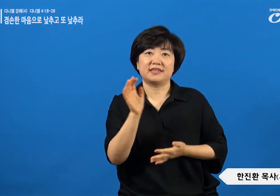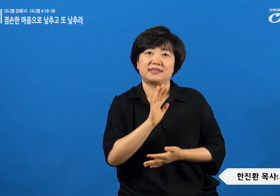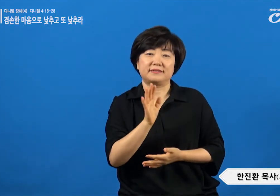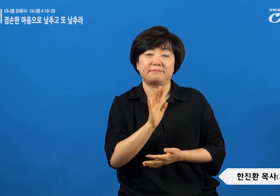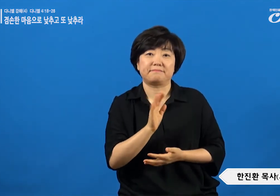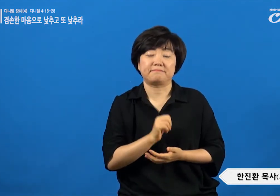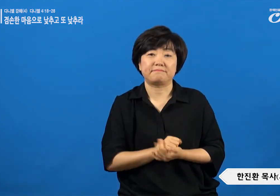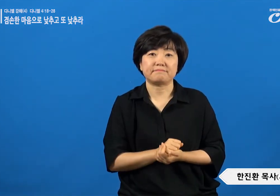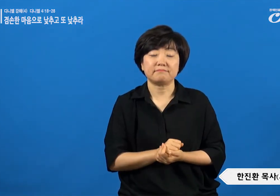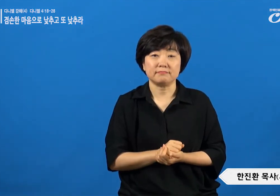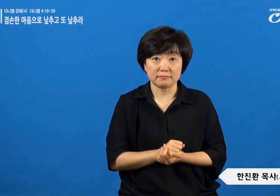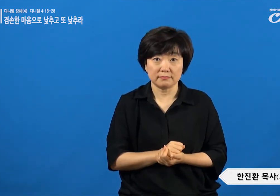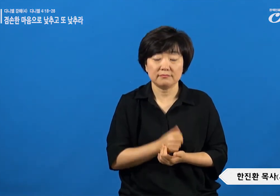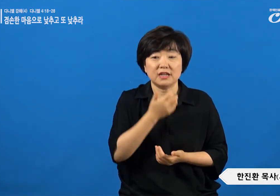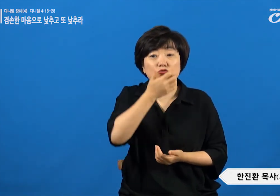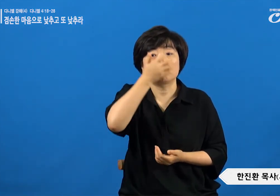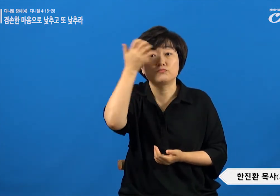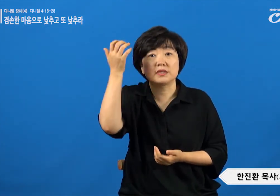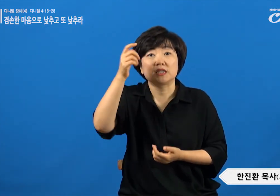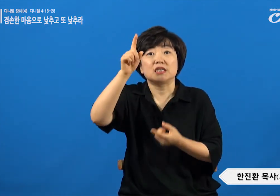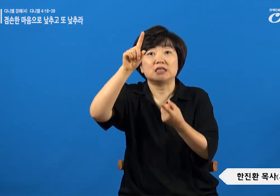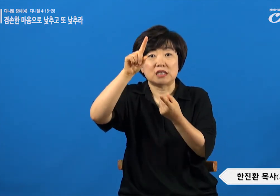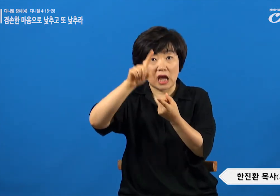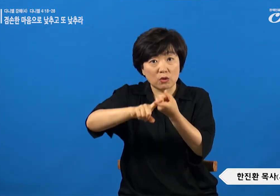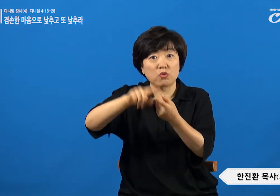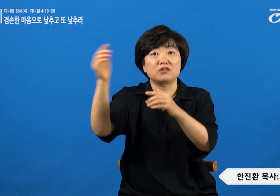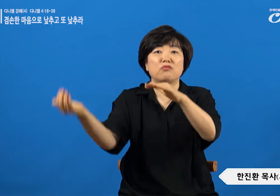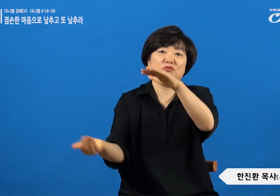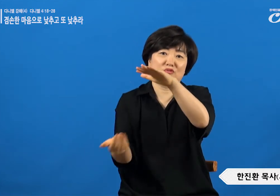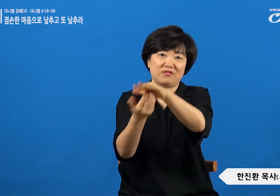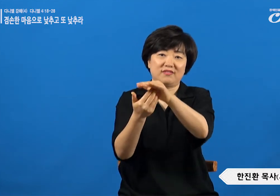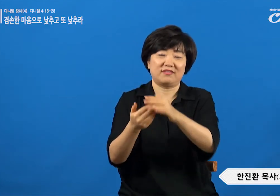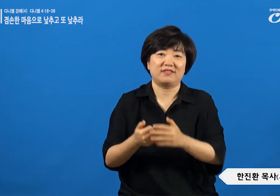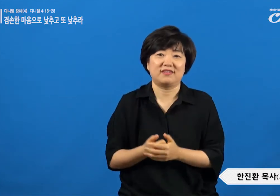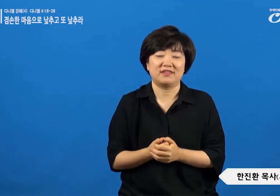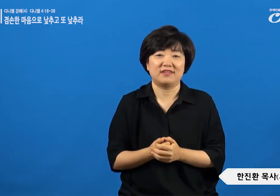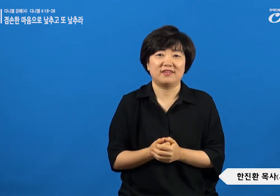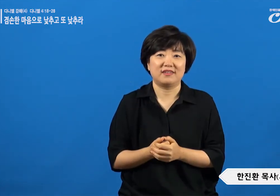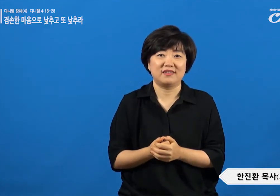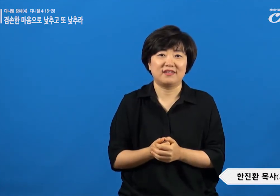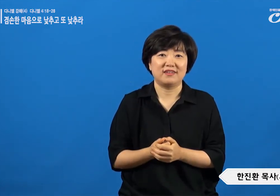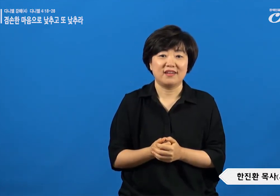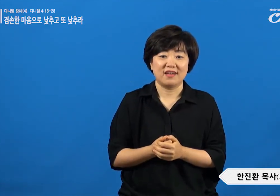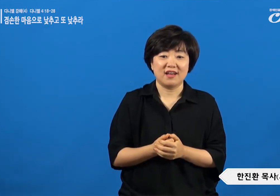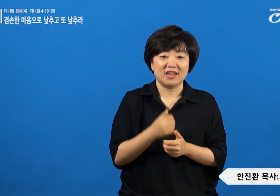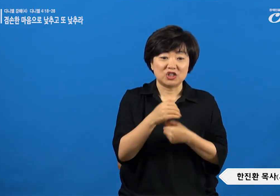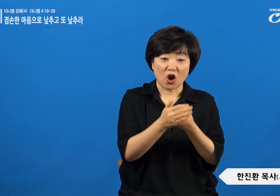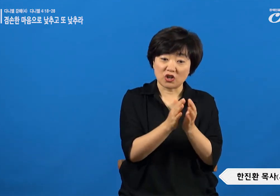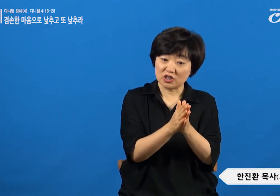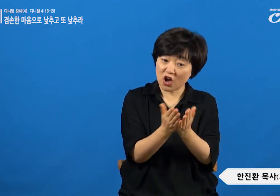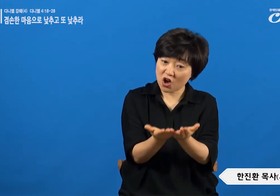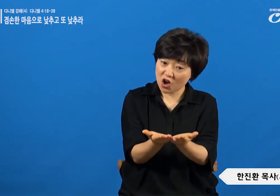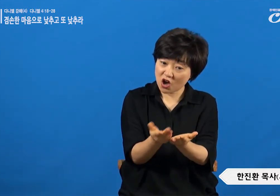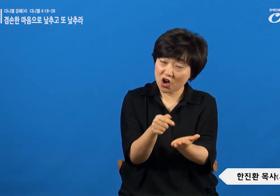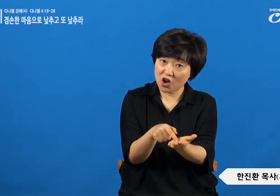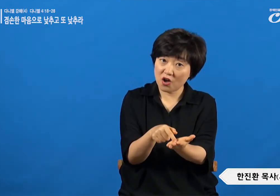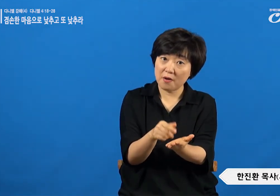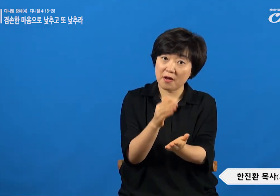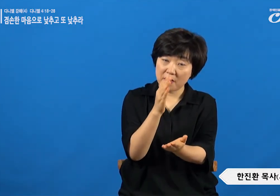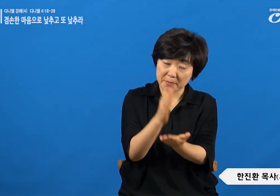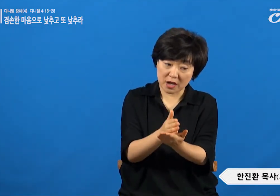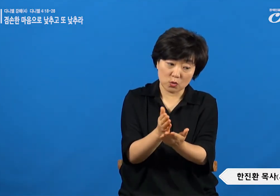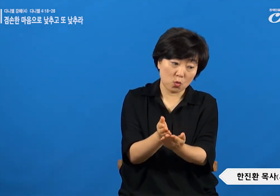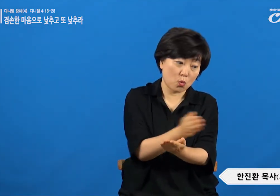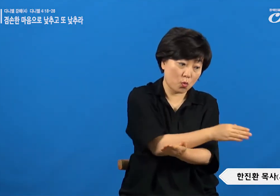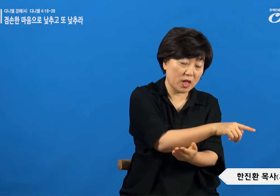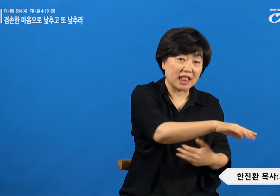않았습니다. 그래서 꿈이 그대로 다 이루어졌습니다. 성경 말고 다른